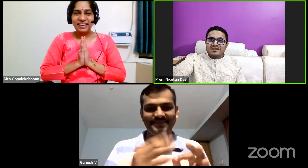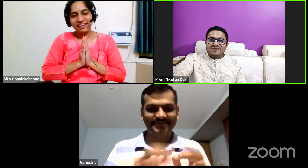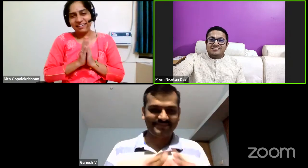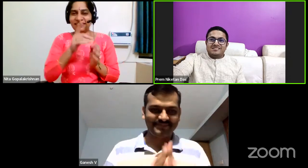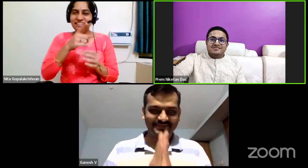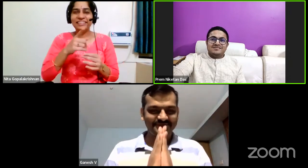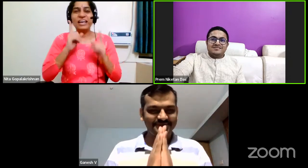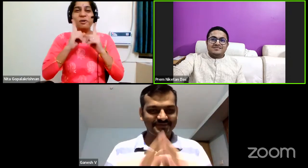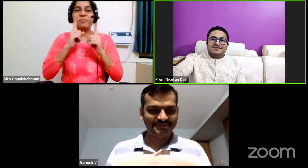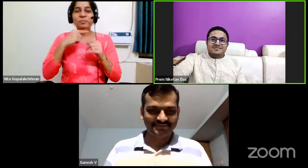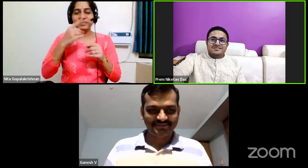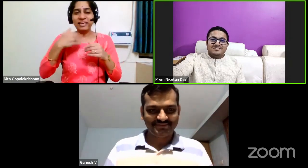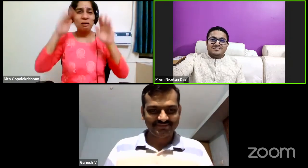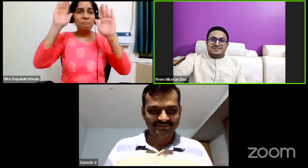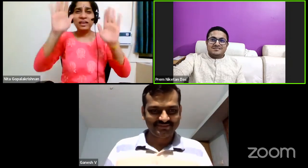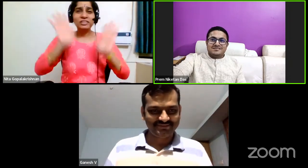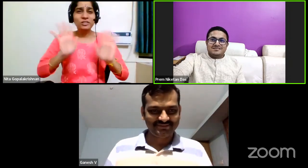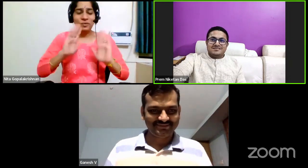आपसे।